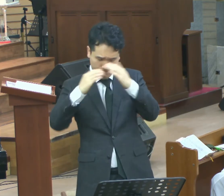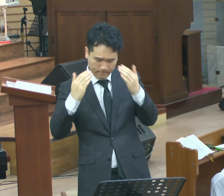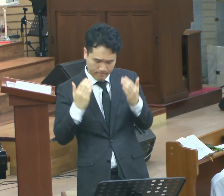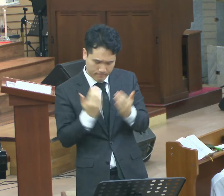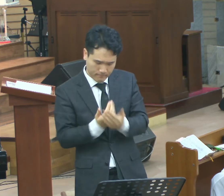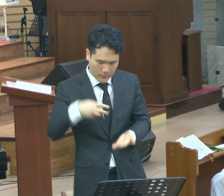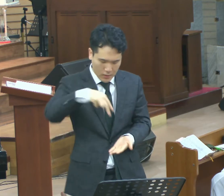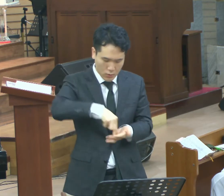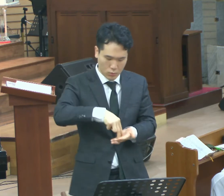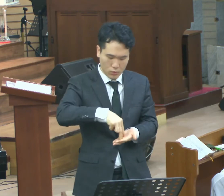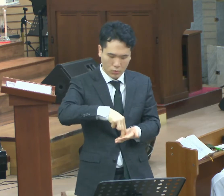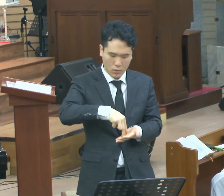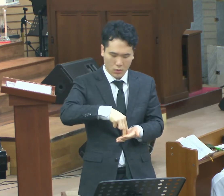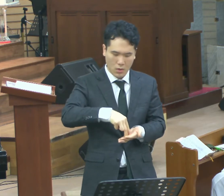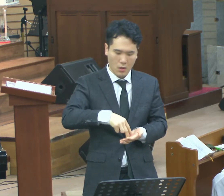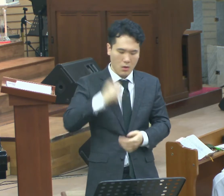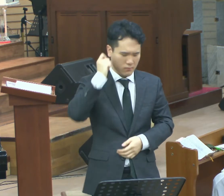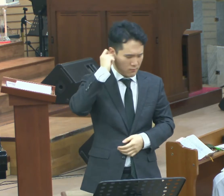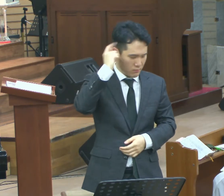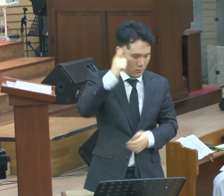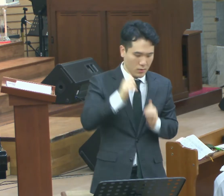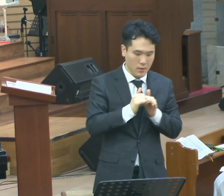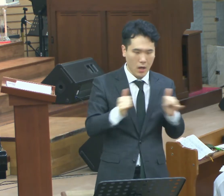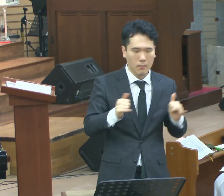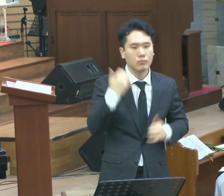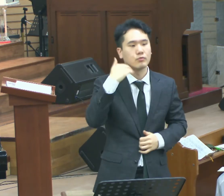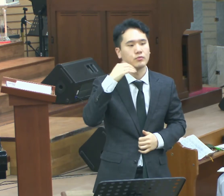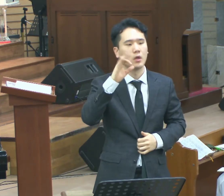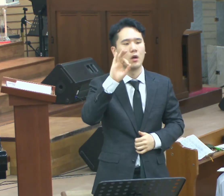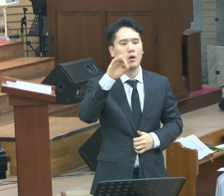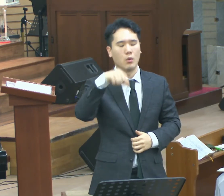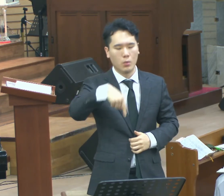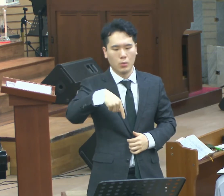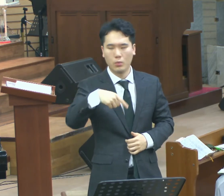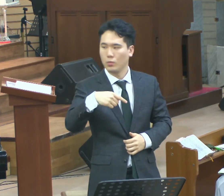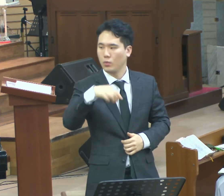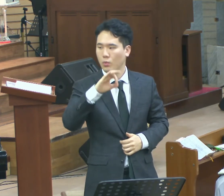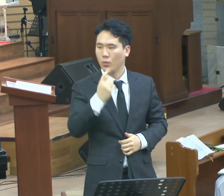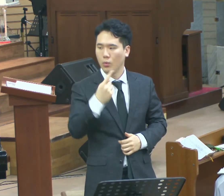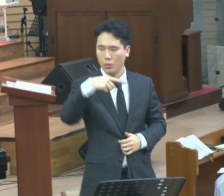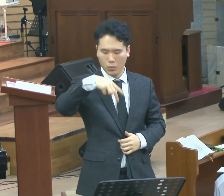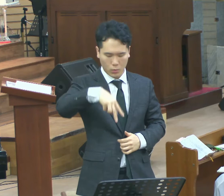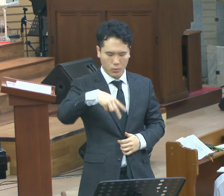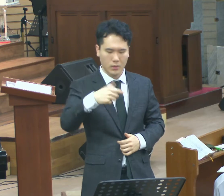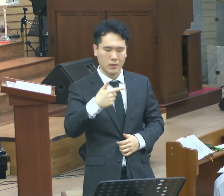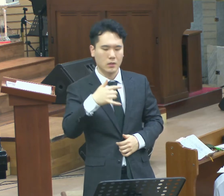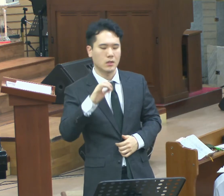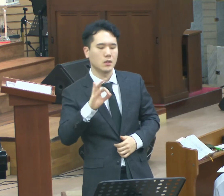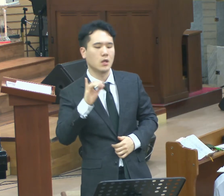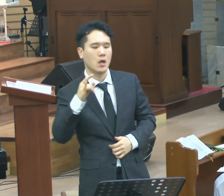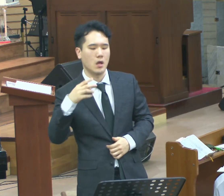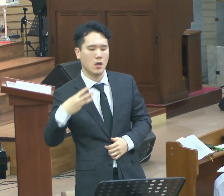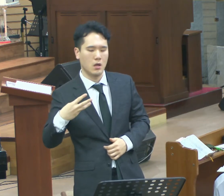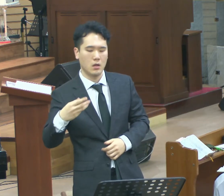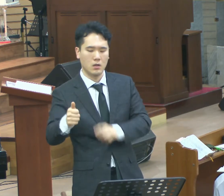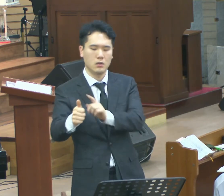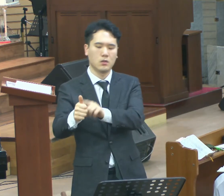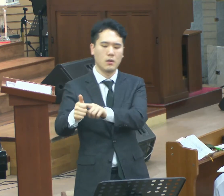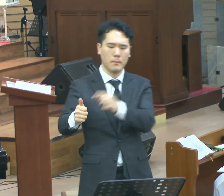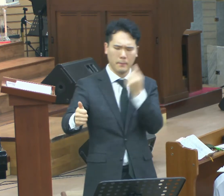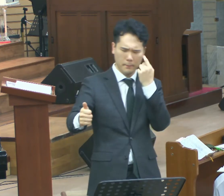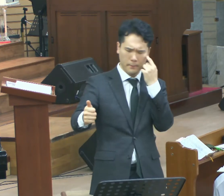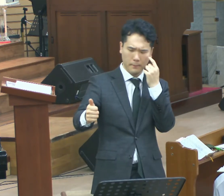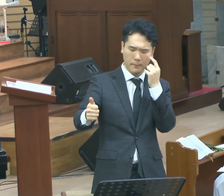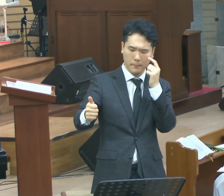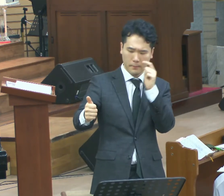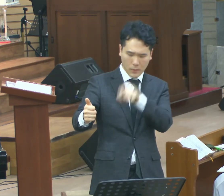이끌어가는 훌륭한 사람이 온니엘이에요. 온니엘을 발굴한 사람이 누구예요? 갈렙이에요.